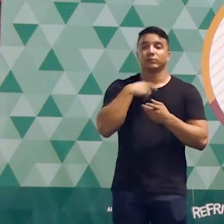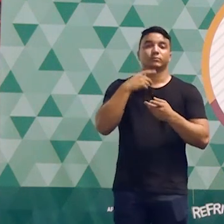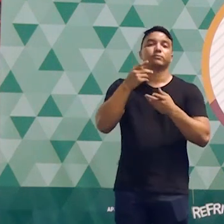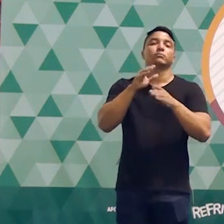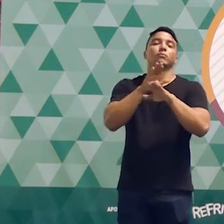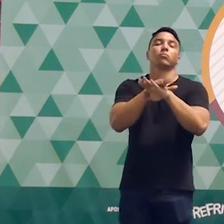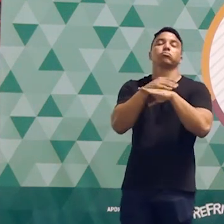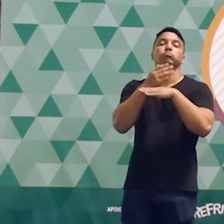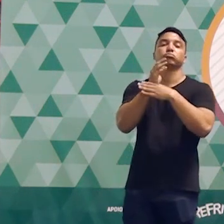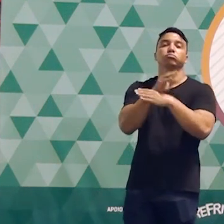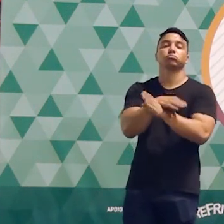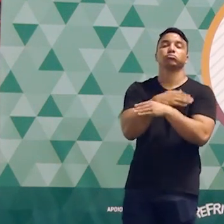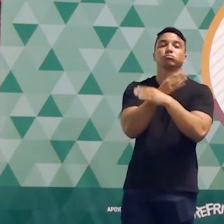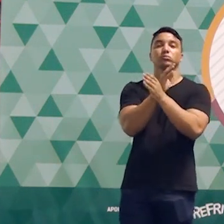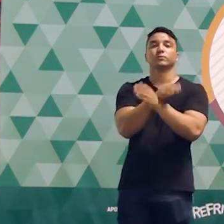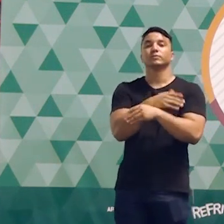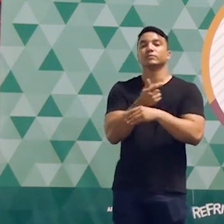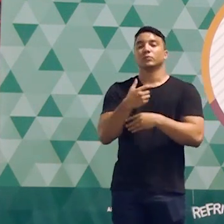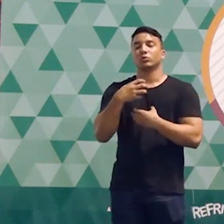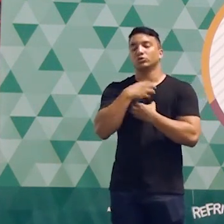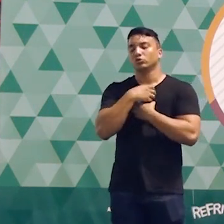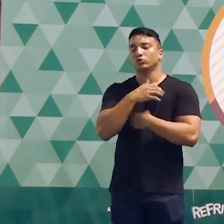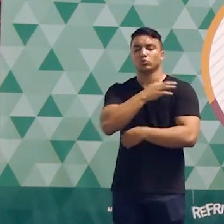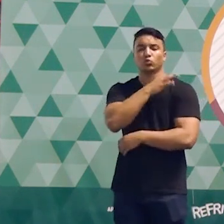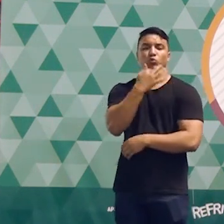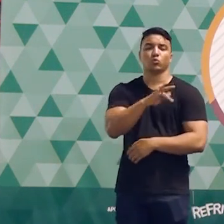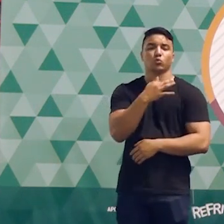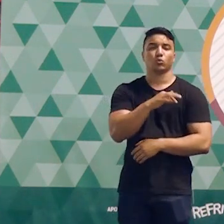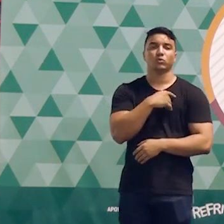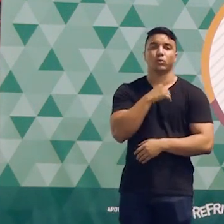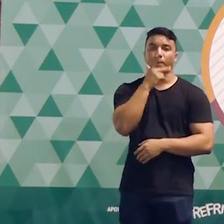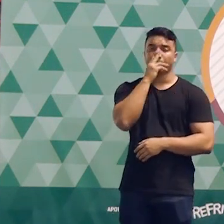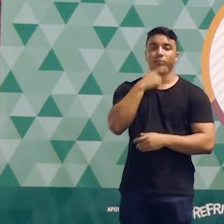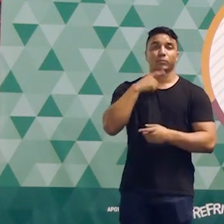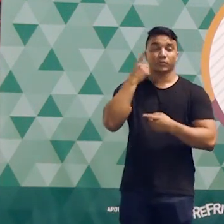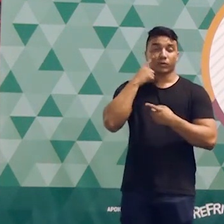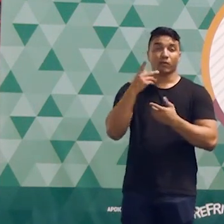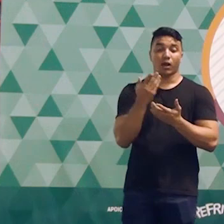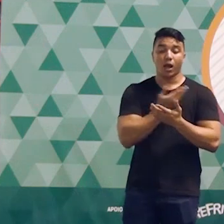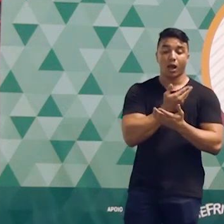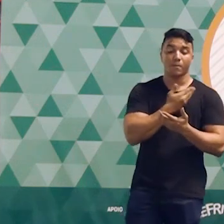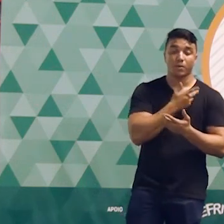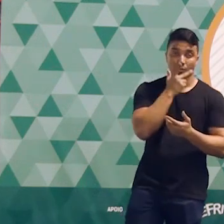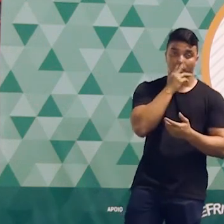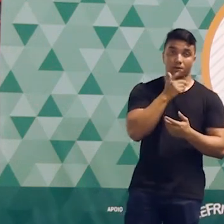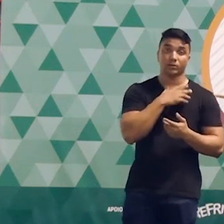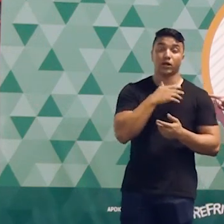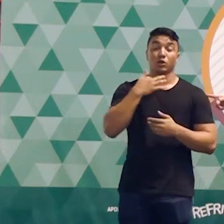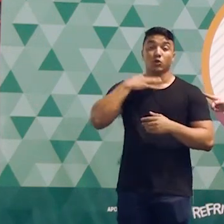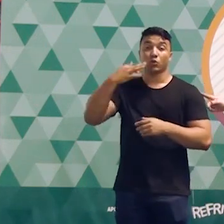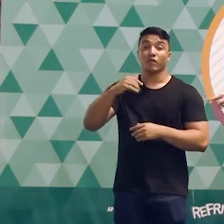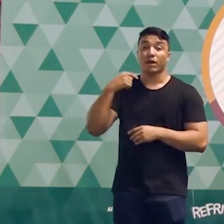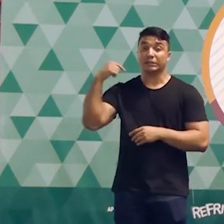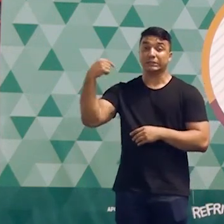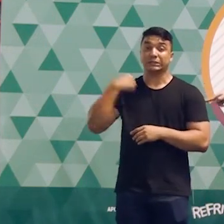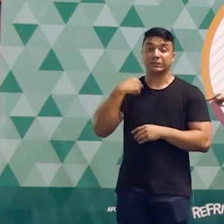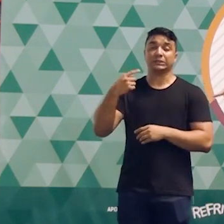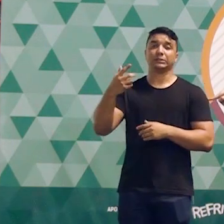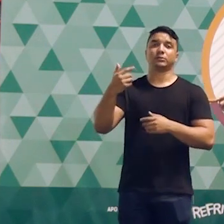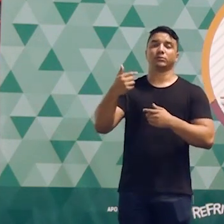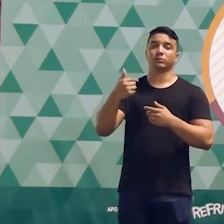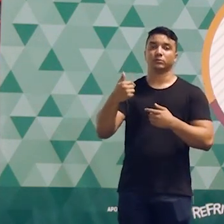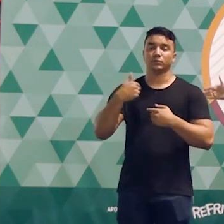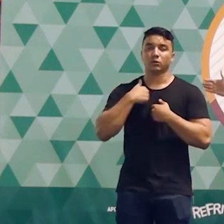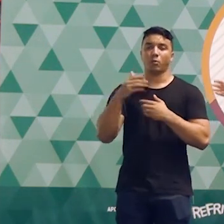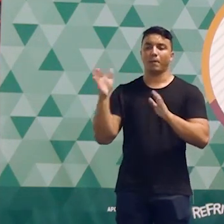desligado com isso. O cara chega aqui dizendo, ei, macho, eu estou com uma dor aqui no braço. Já viu que amigo, quando a gente diz que está com uma dor num canto, a primeira coisa que ele faz é dar um